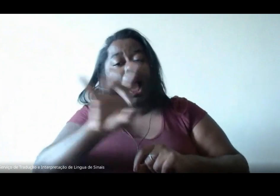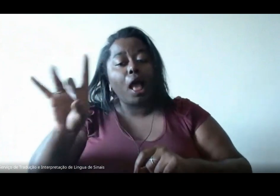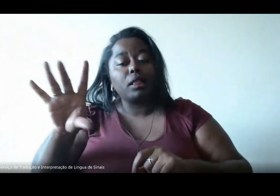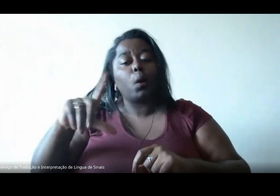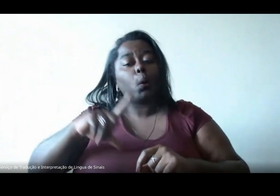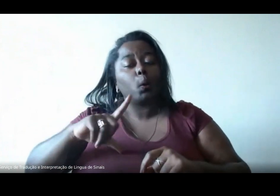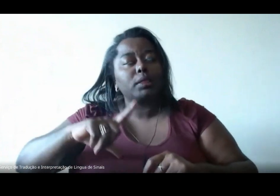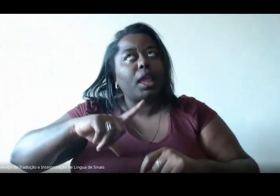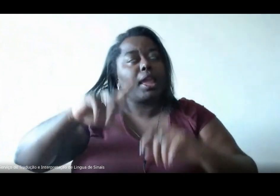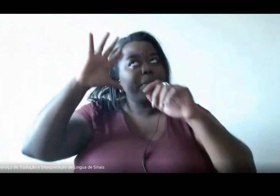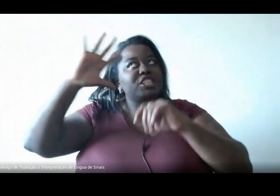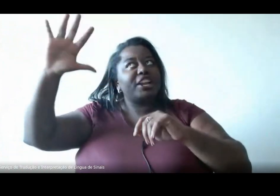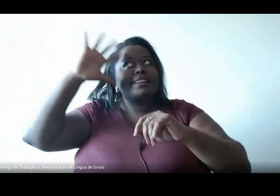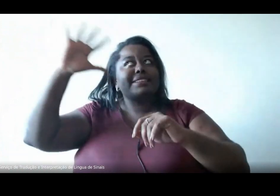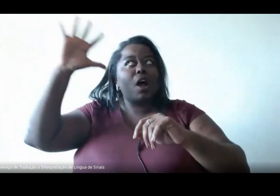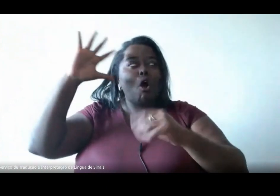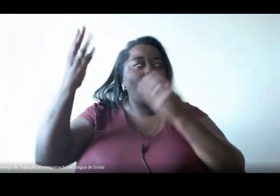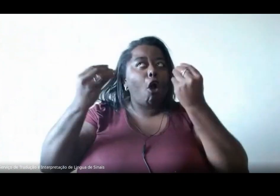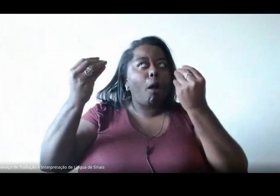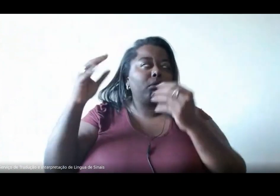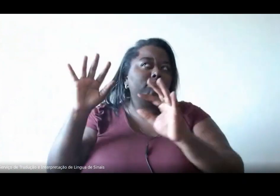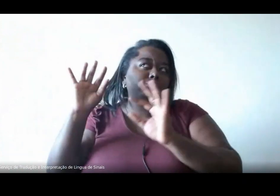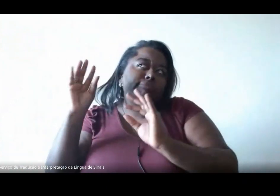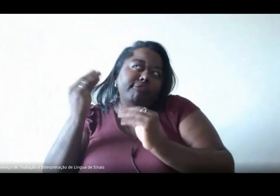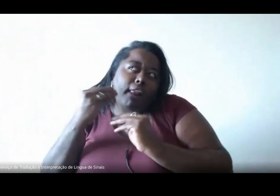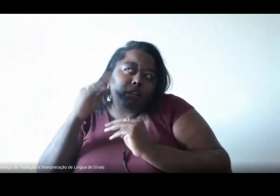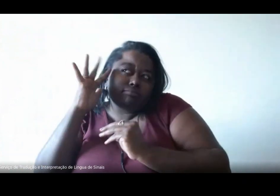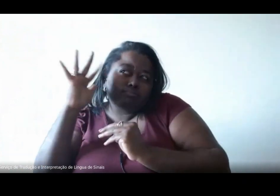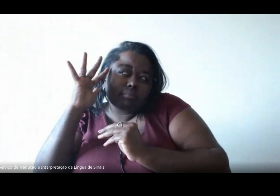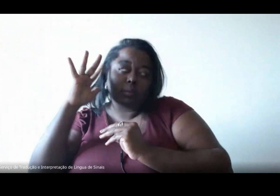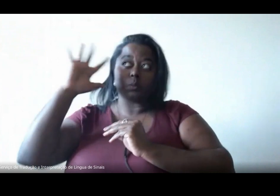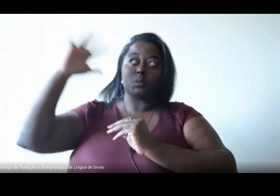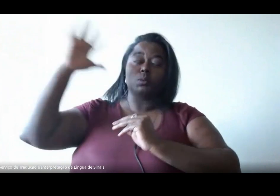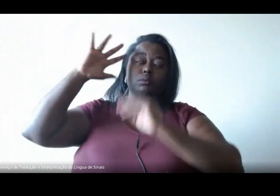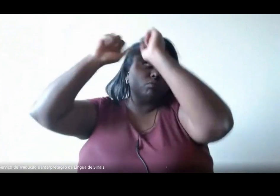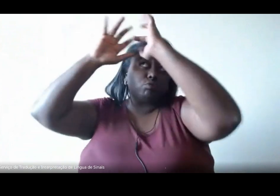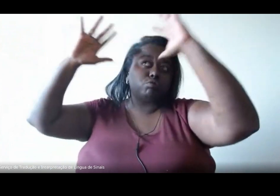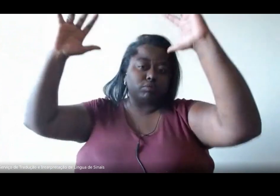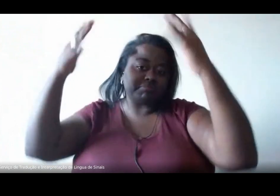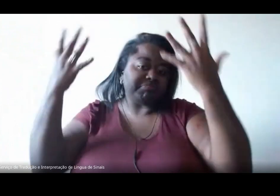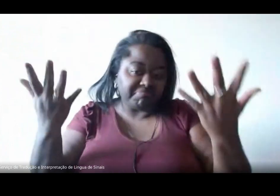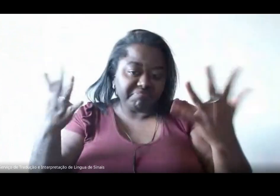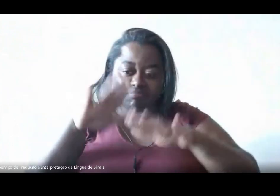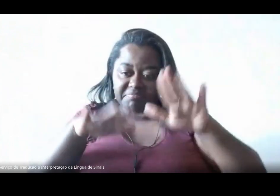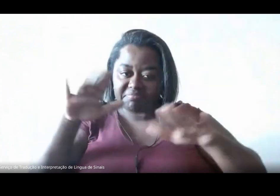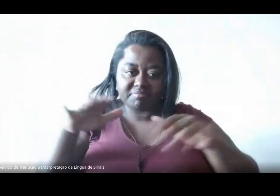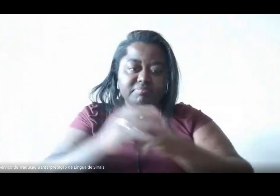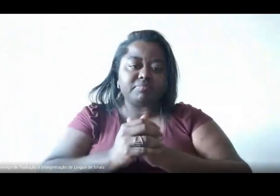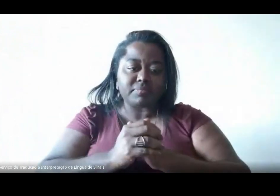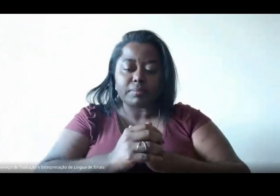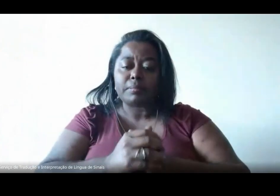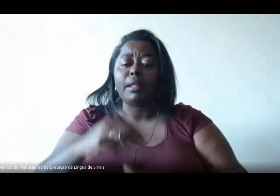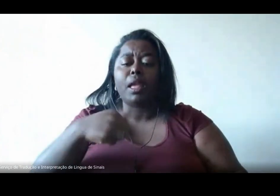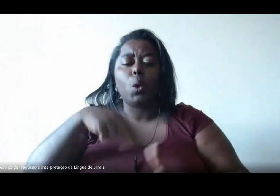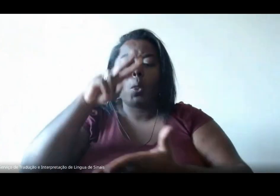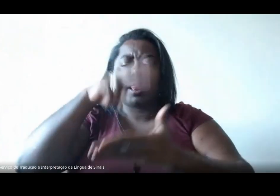de imaginação do sujeito que se conta, que se narra. Eu li em um livro do Boris Cyrulnik, eu